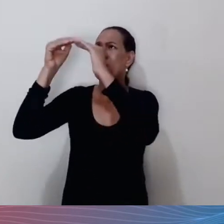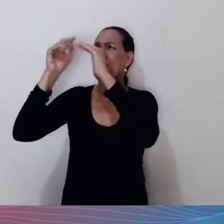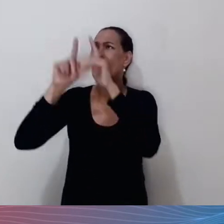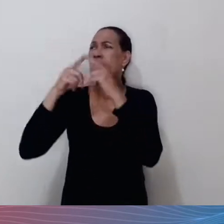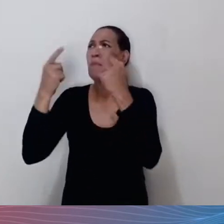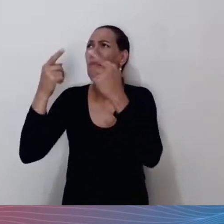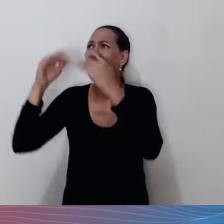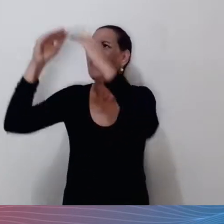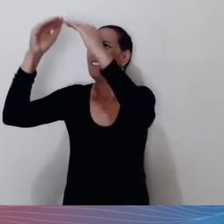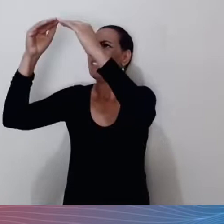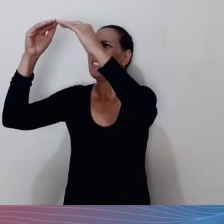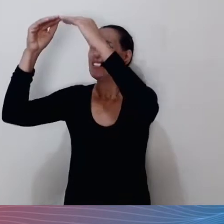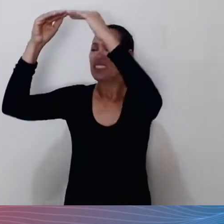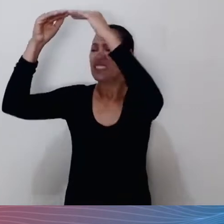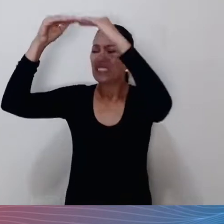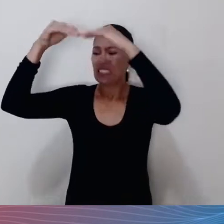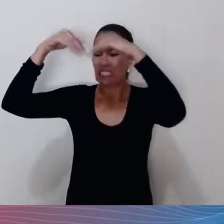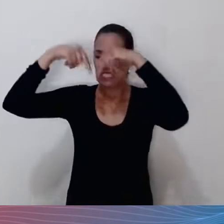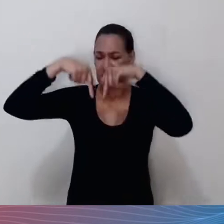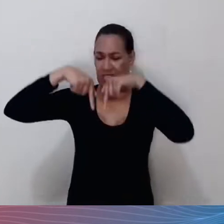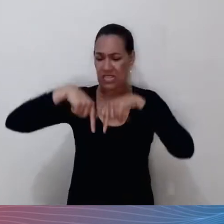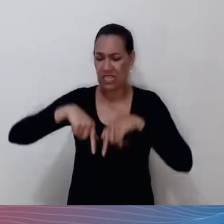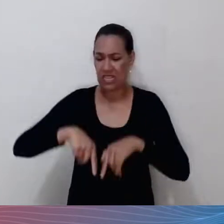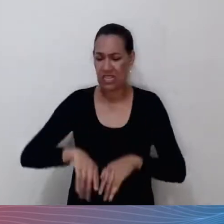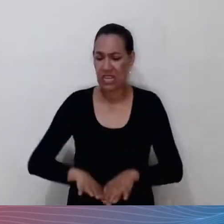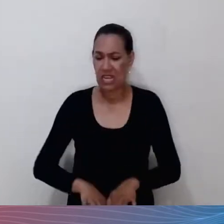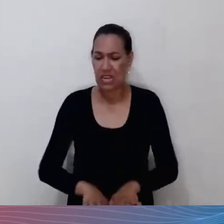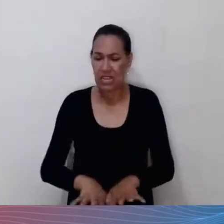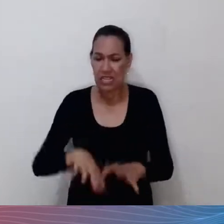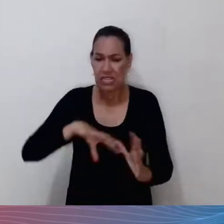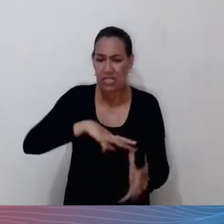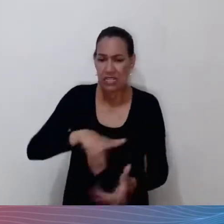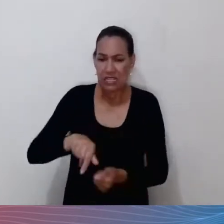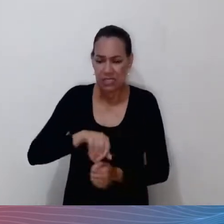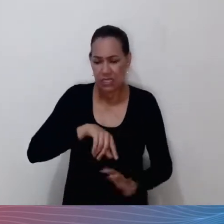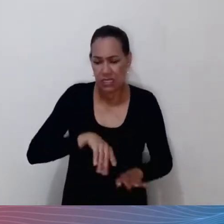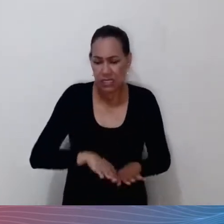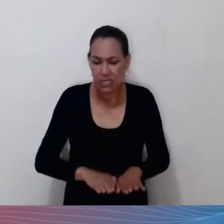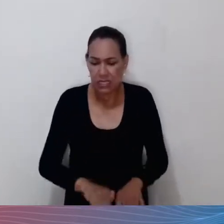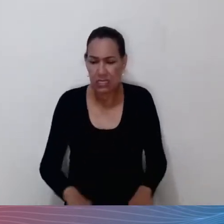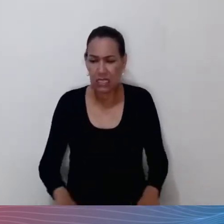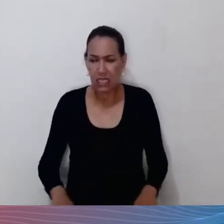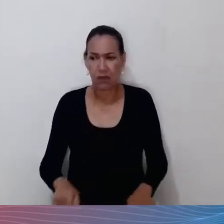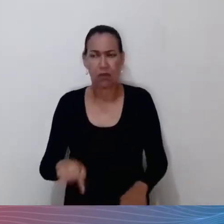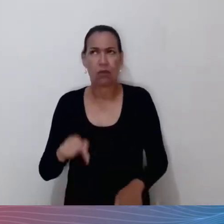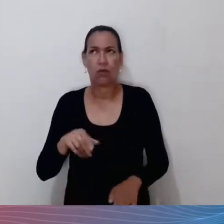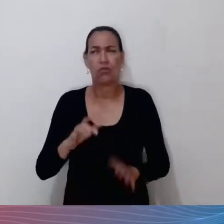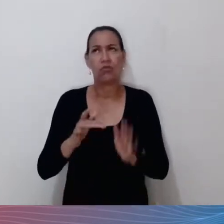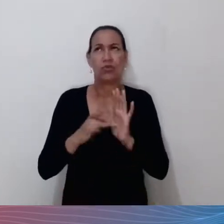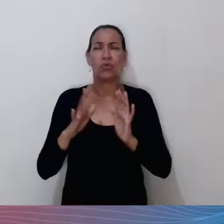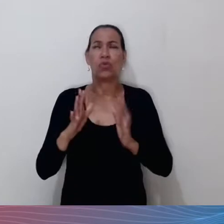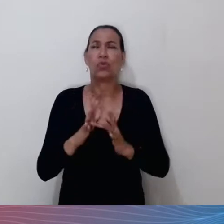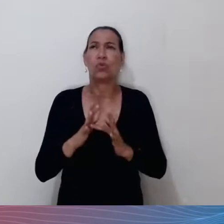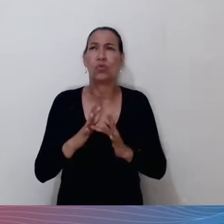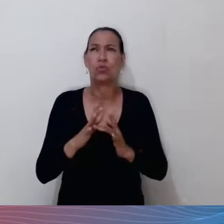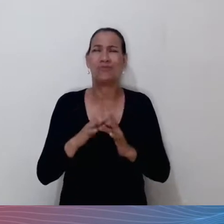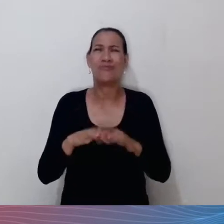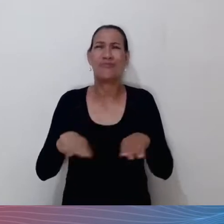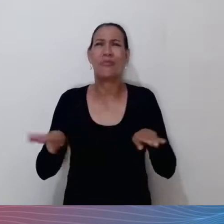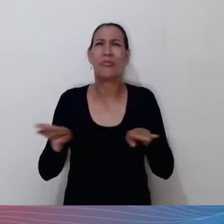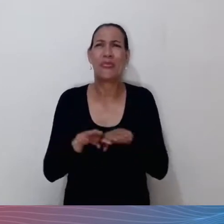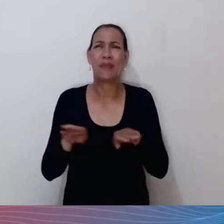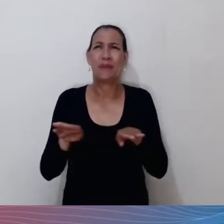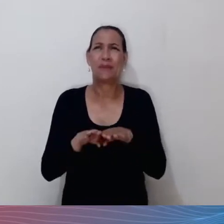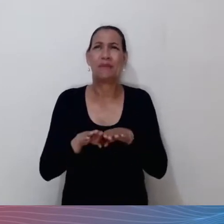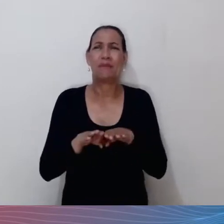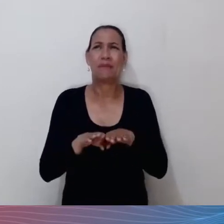terra. Aquele que desceu é também o mesmo que subiu acima de todos